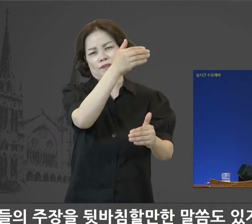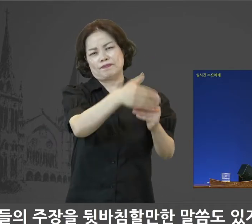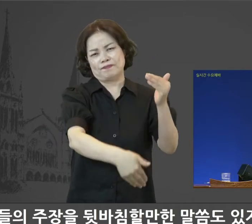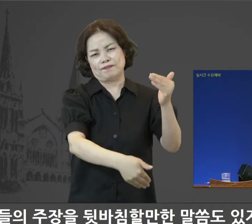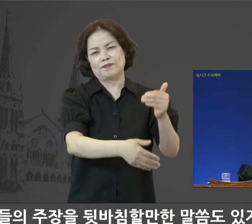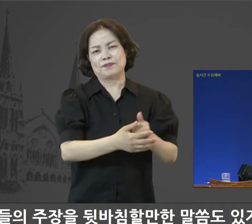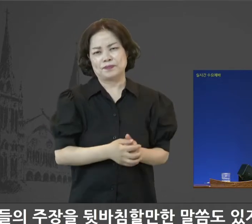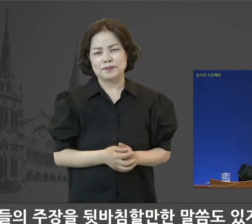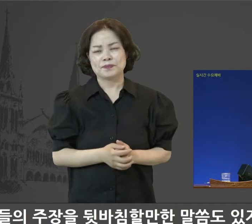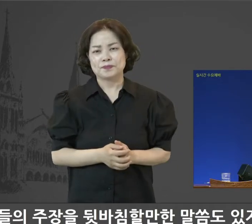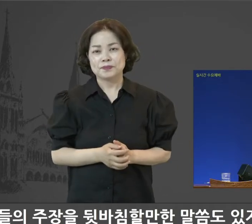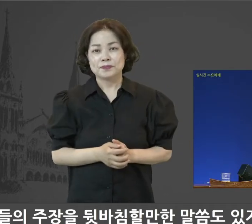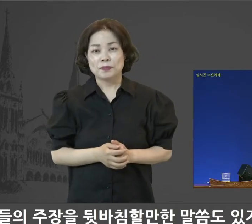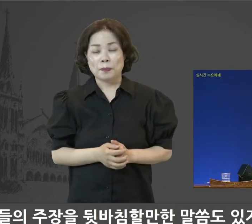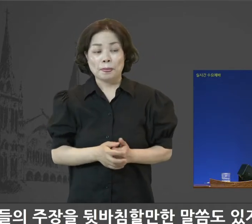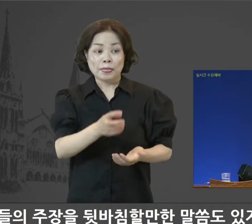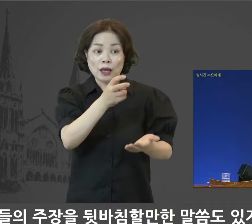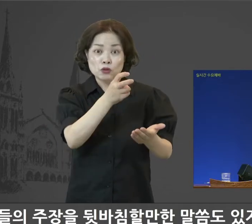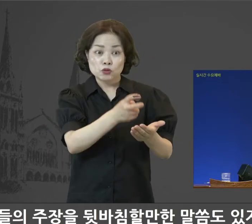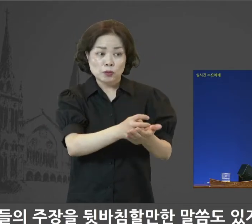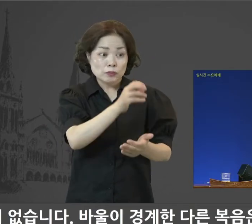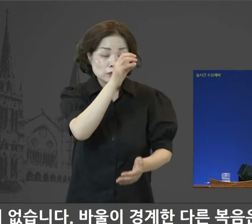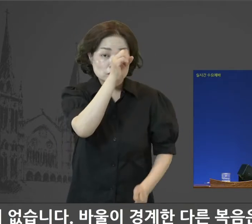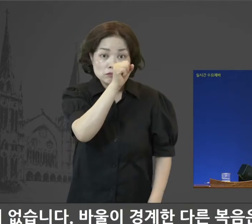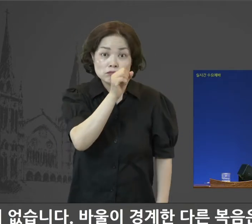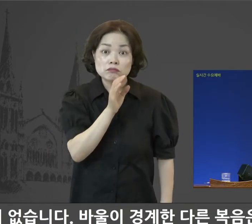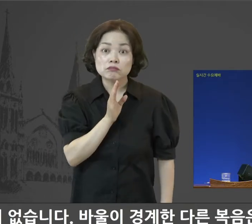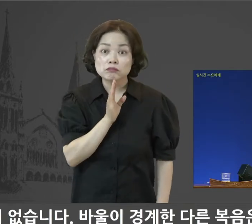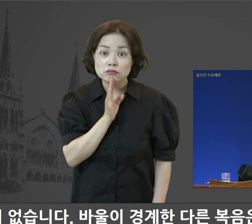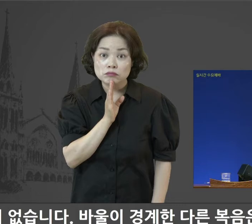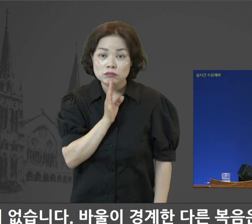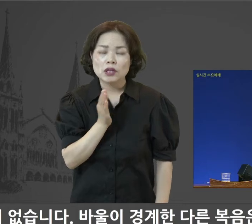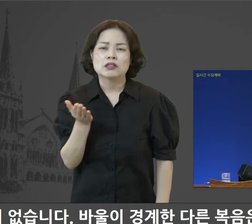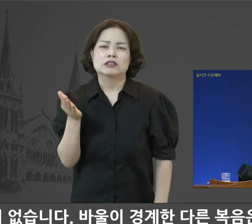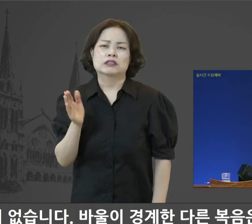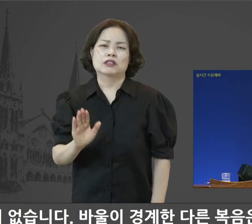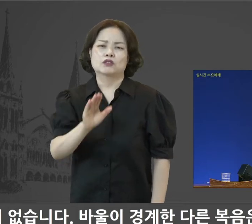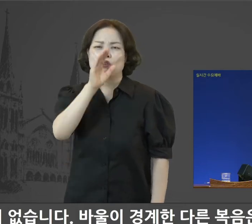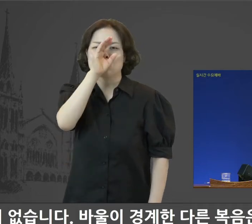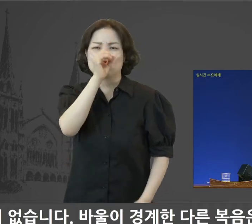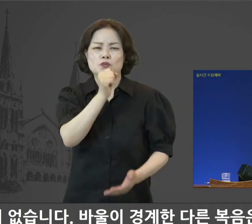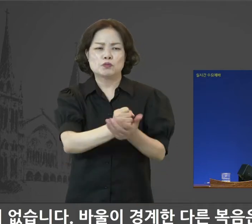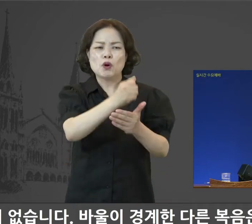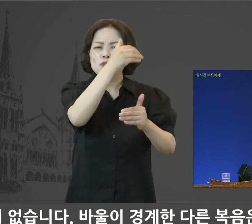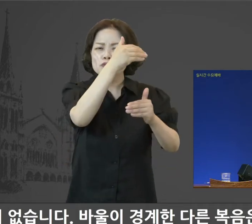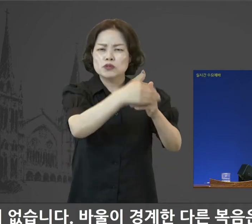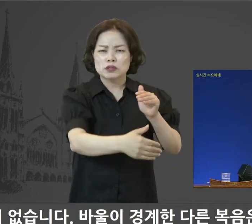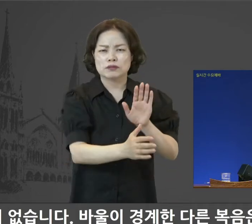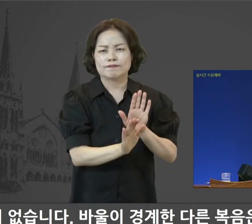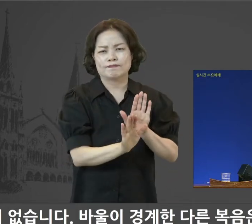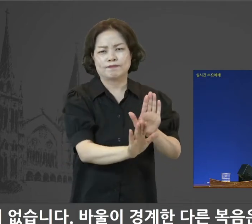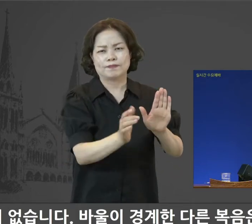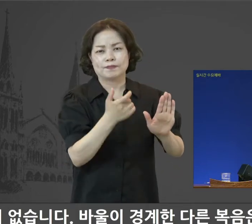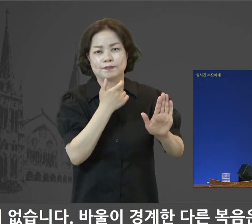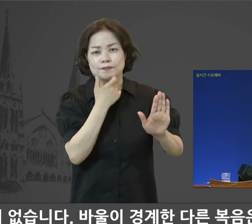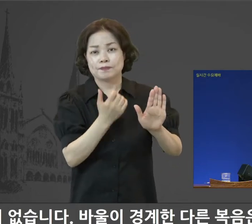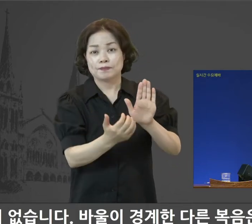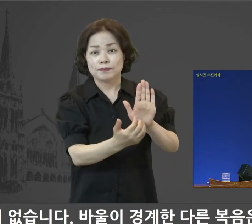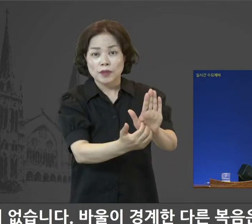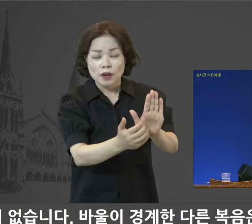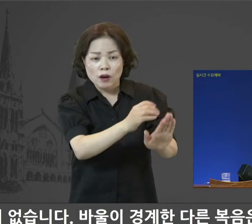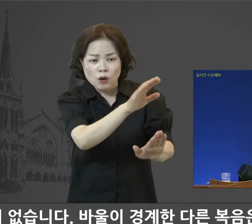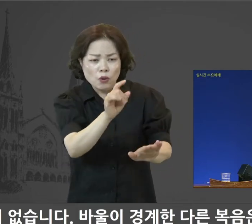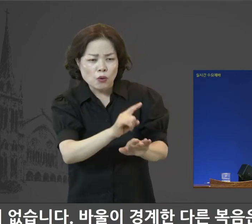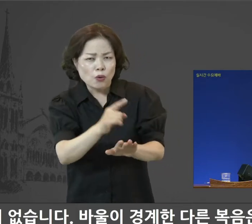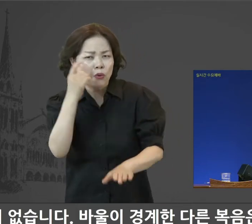율법주의입니다. 율법은 선하고 좋은 것이죠. 그러나 율법주의는 경계해야 하는 것입니다.